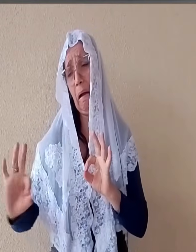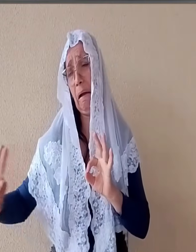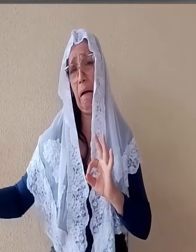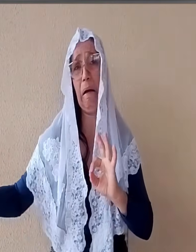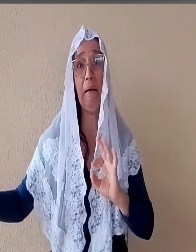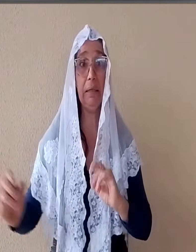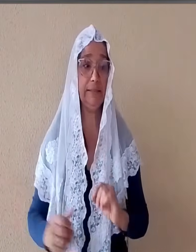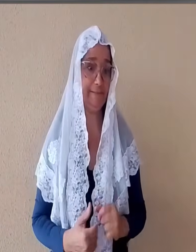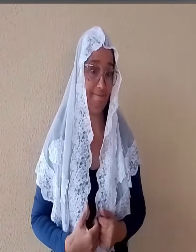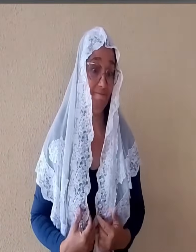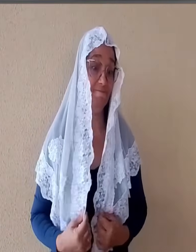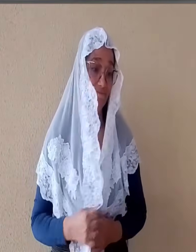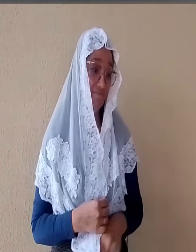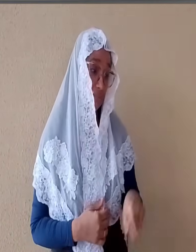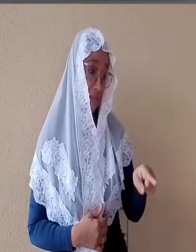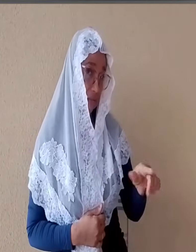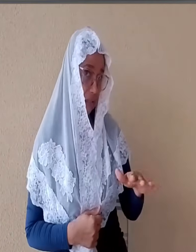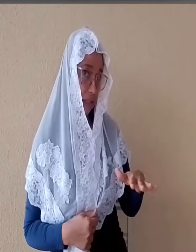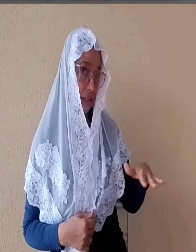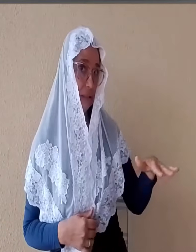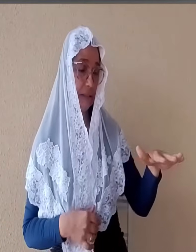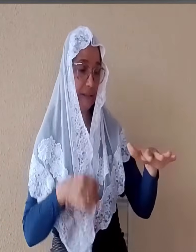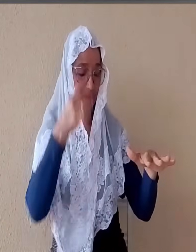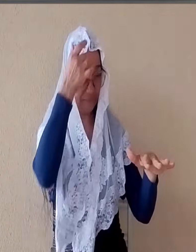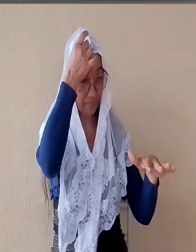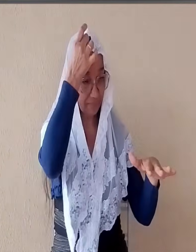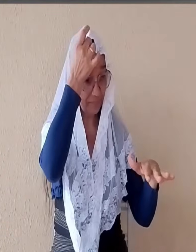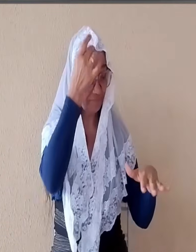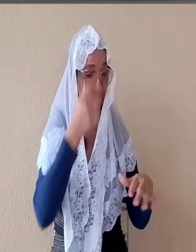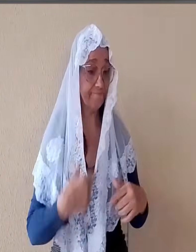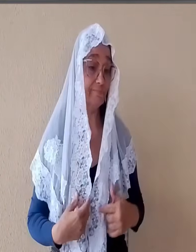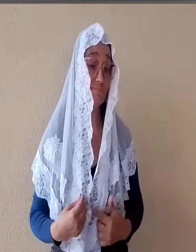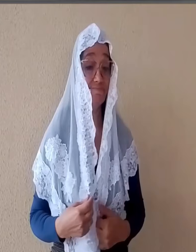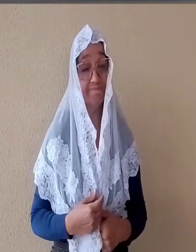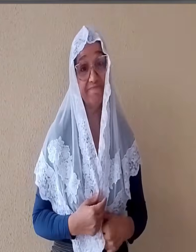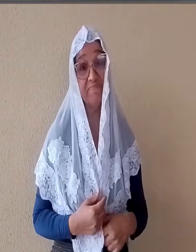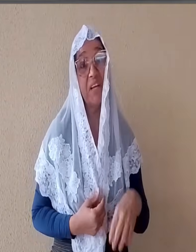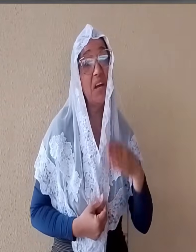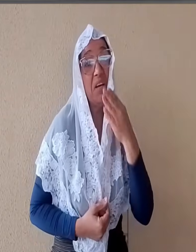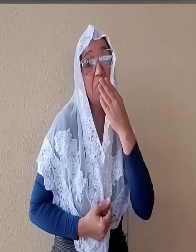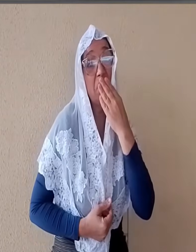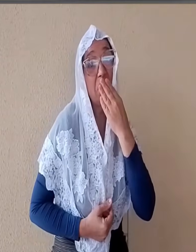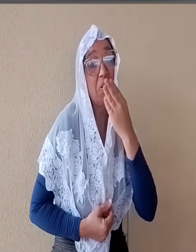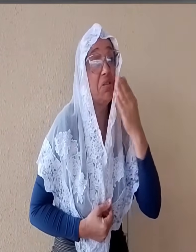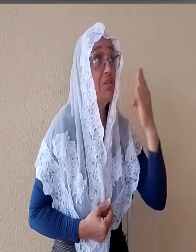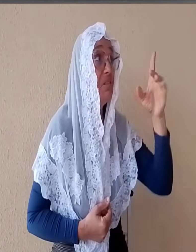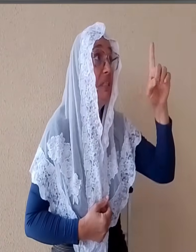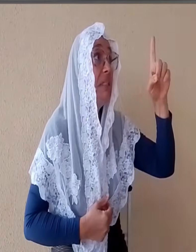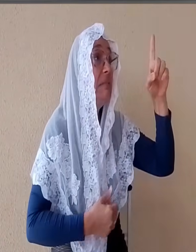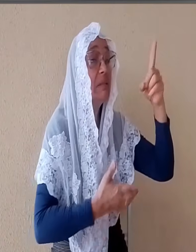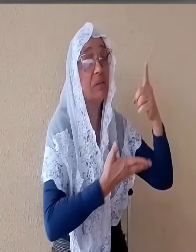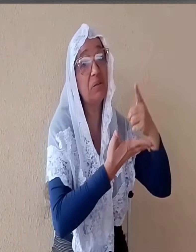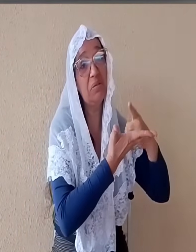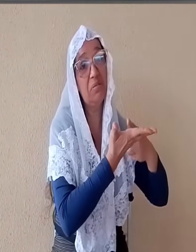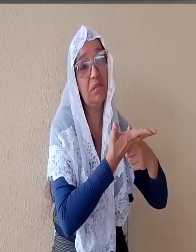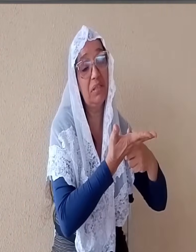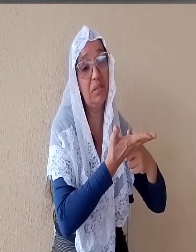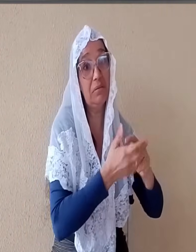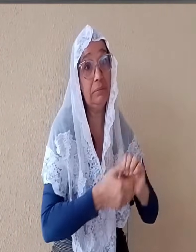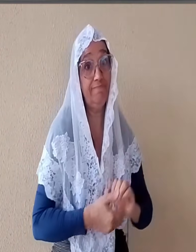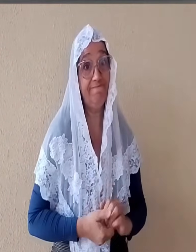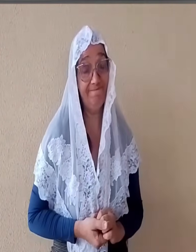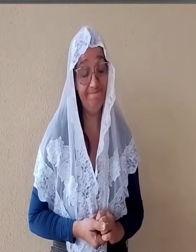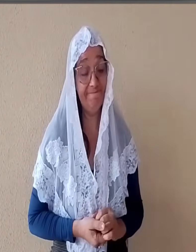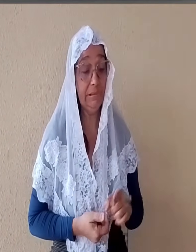provisão, e não pediram conselho à boca do Senhor. E Josué fez paz com